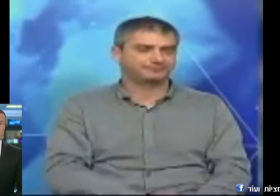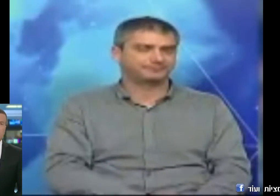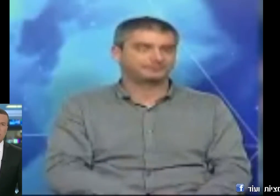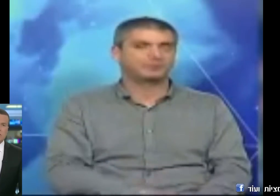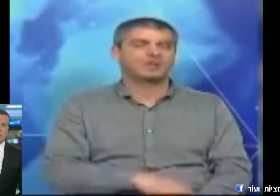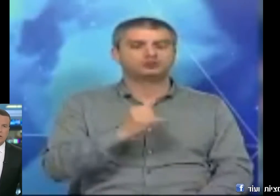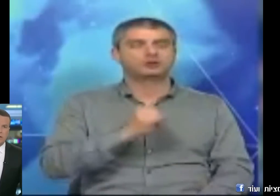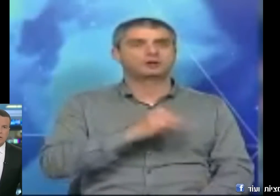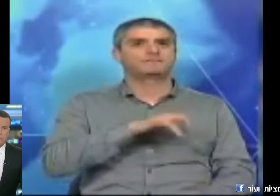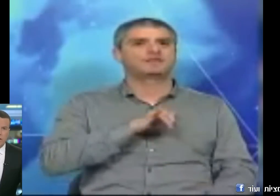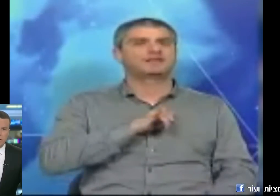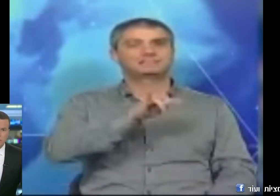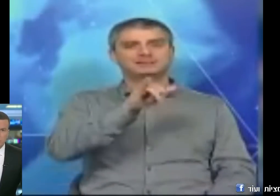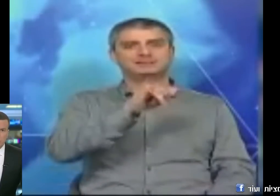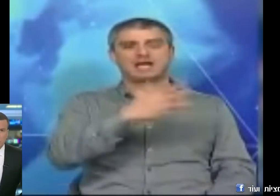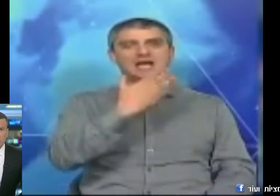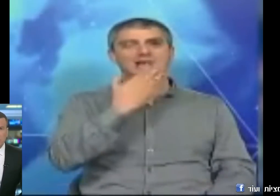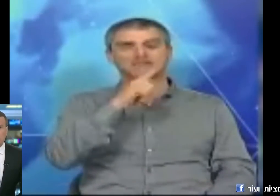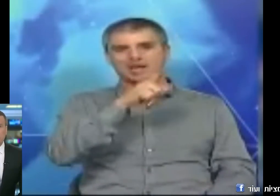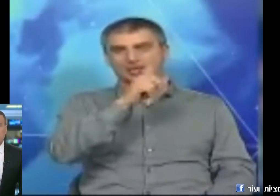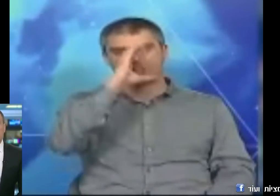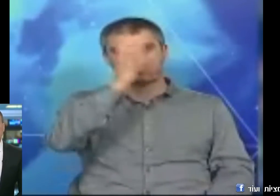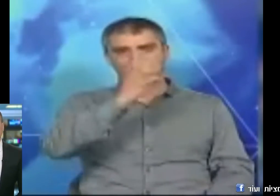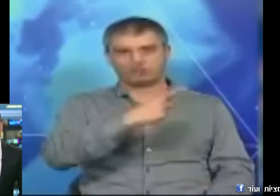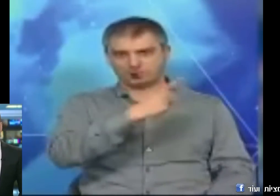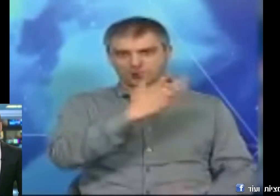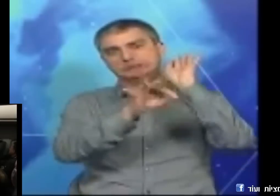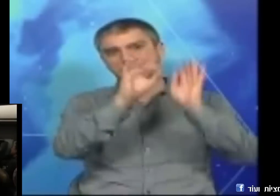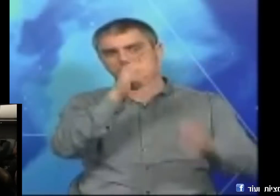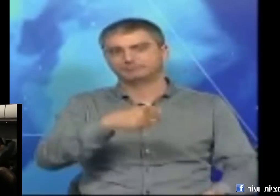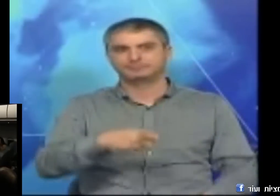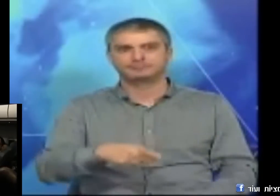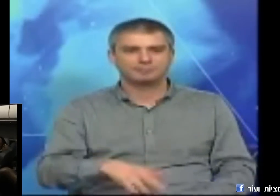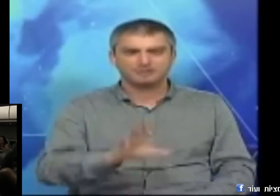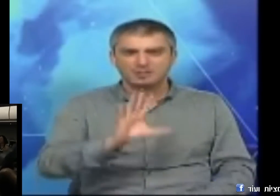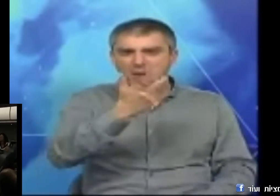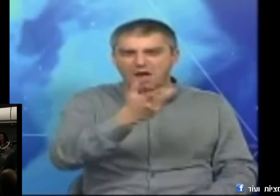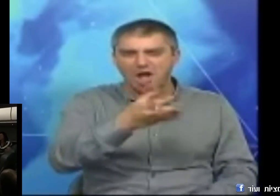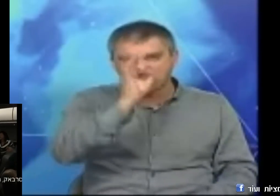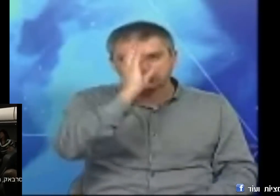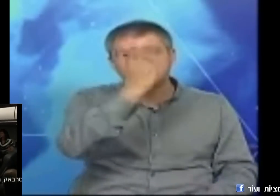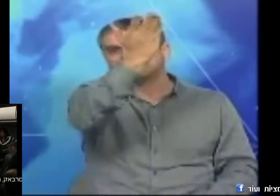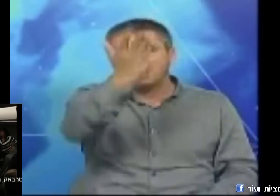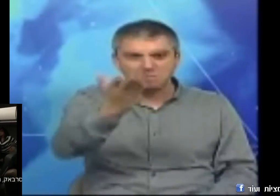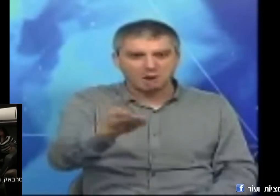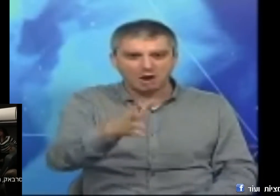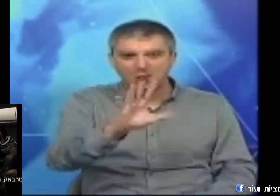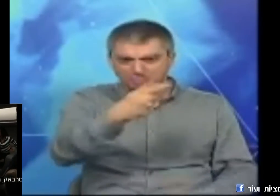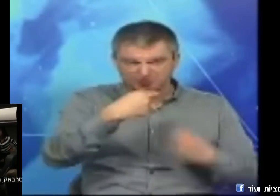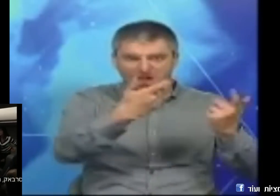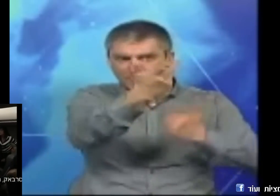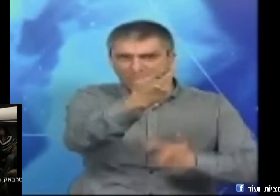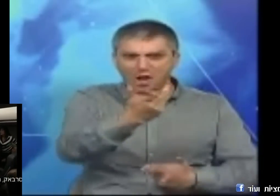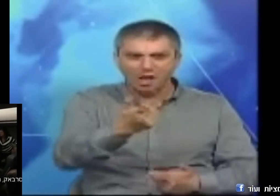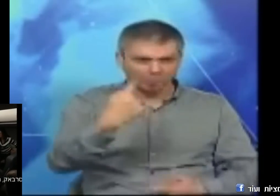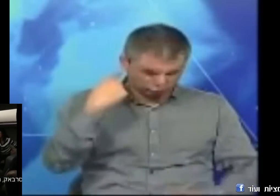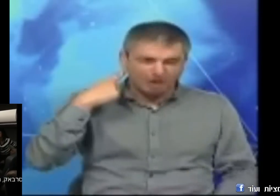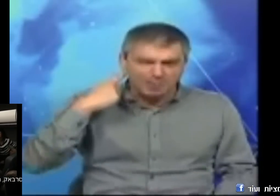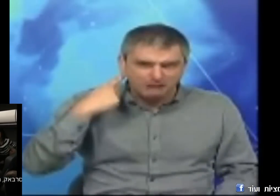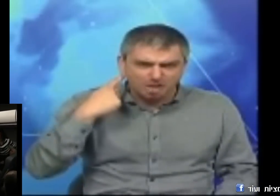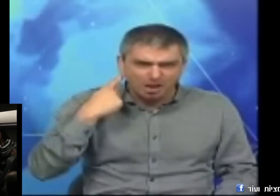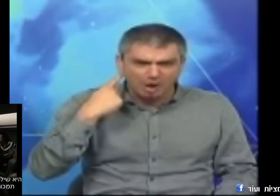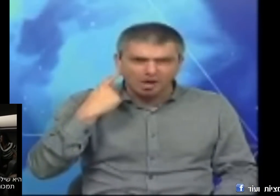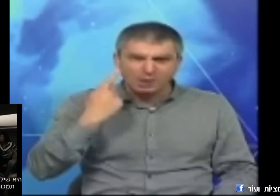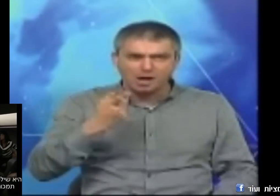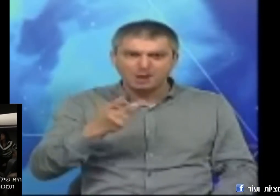עכשיו לטיסת ישראל לוורנה, בולגריה, שכבר עשתה לה כנפיים. מה, את עושה את תקרא את זה? שמעת? יש